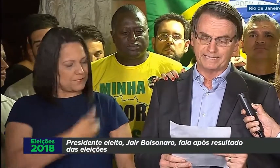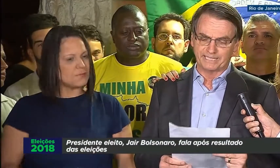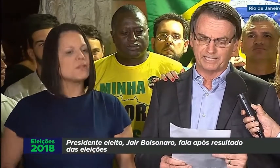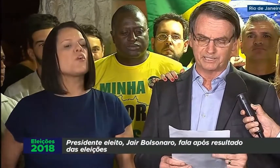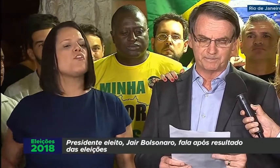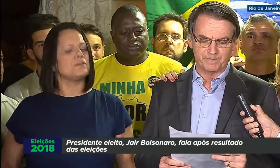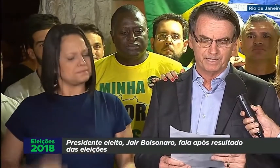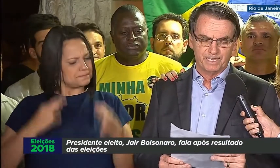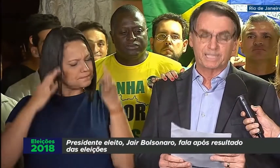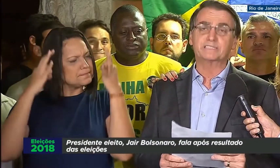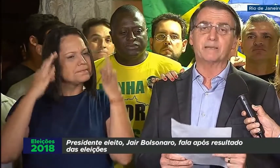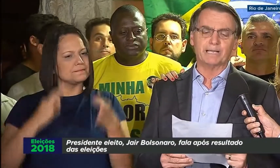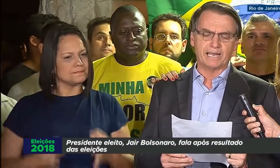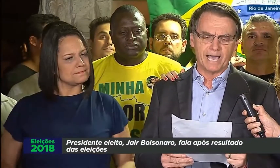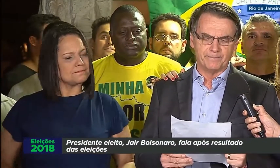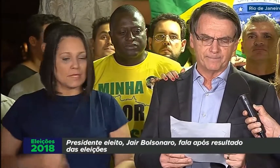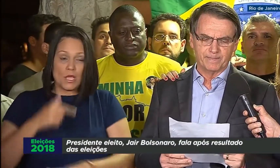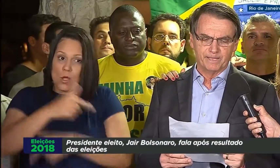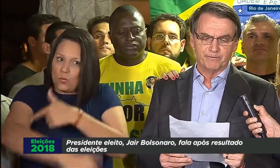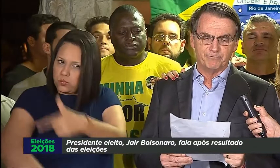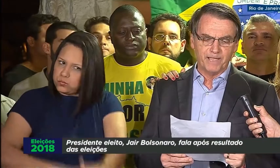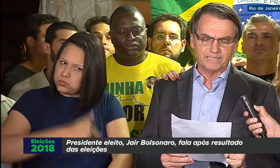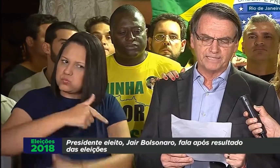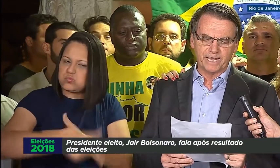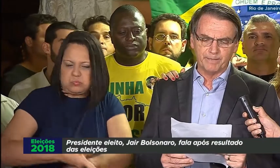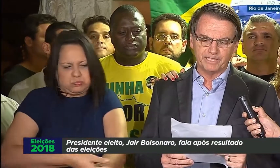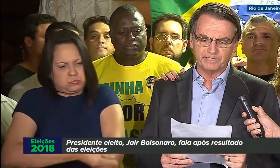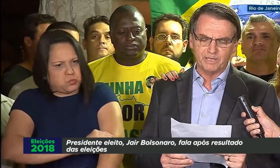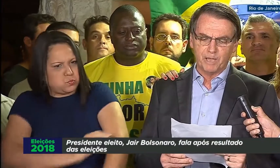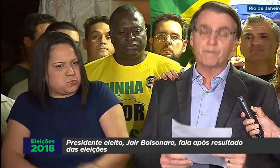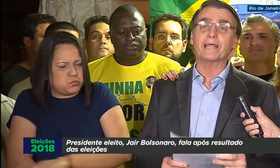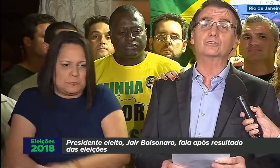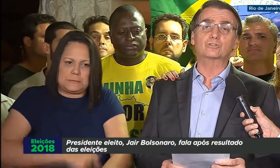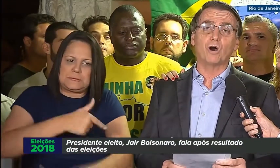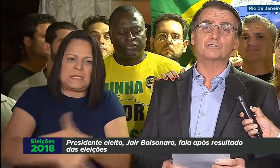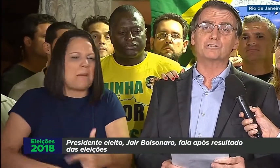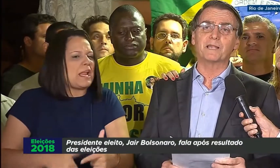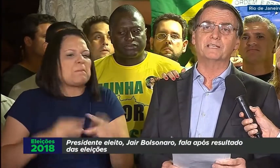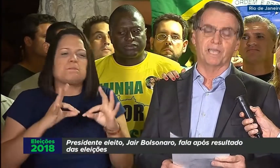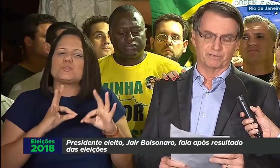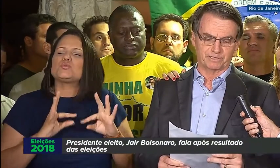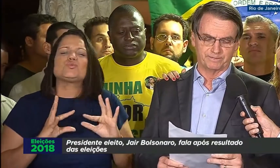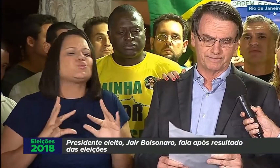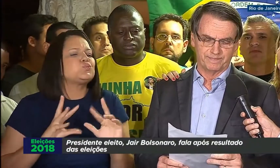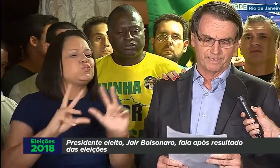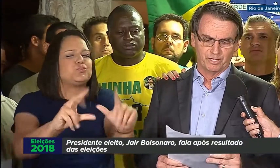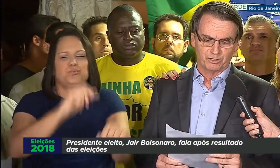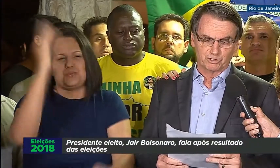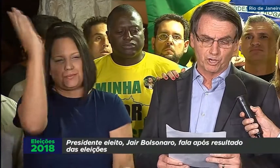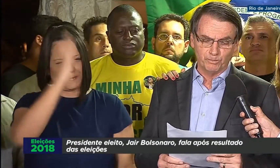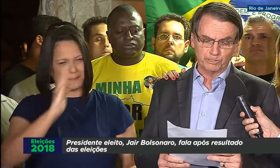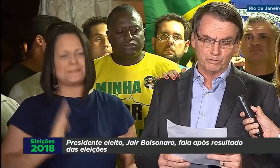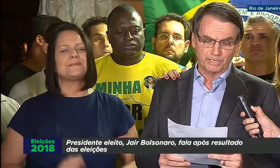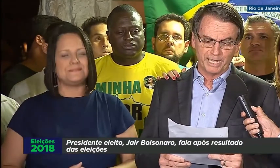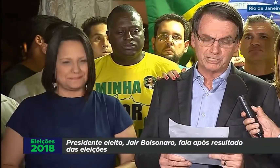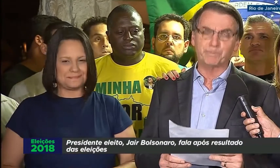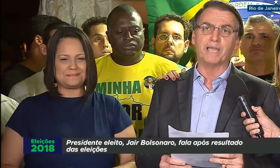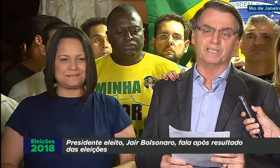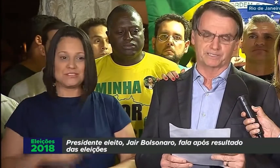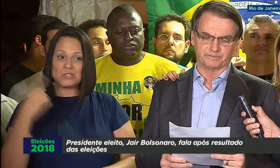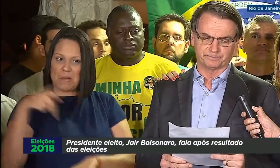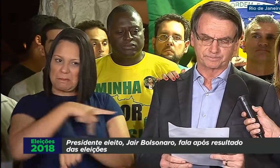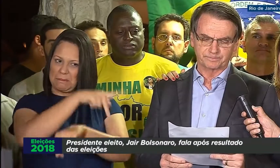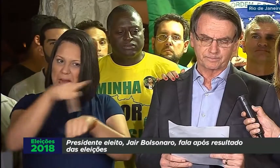governo decente, que trabalhará verdadeiramente para todos os brasileiros. Somos um